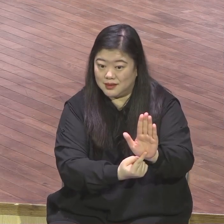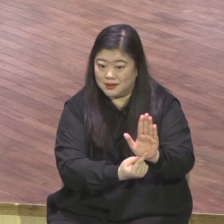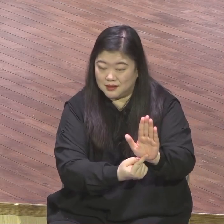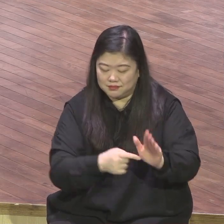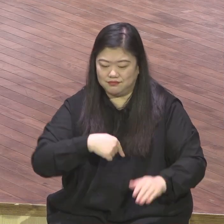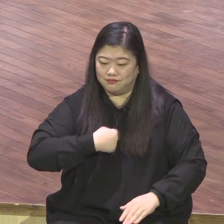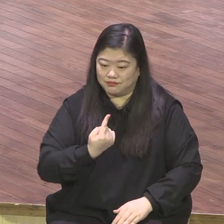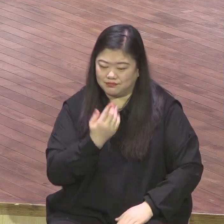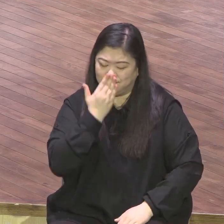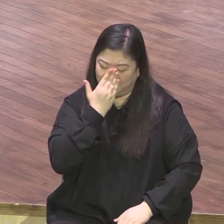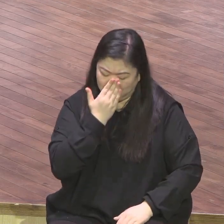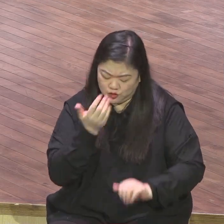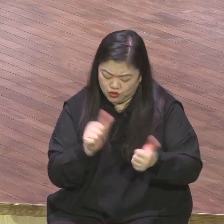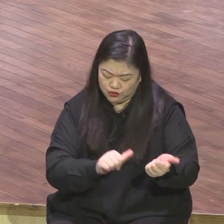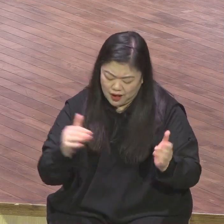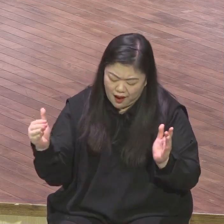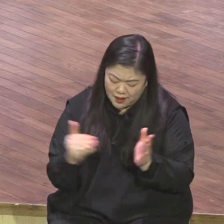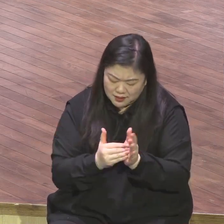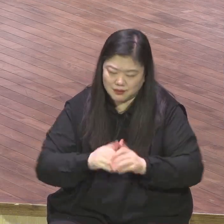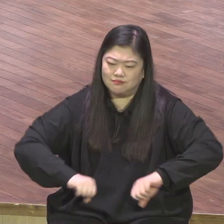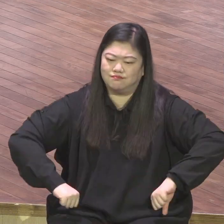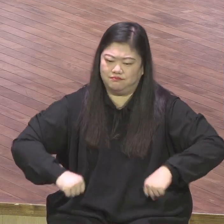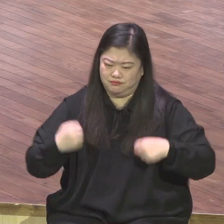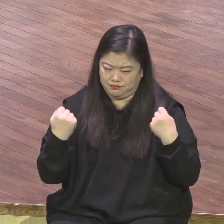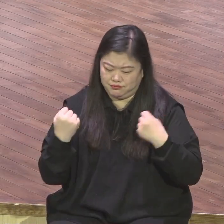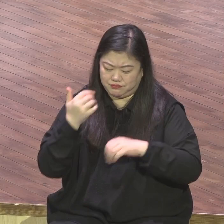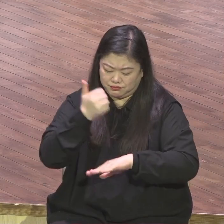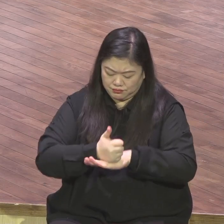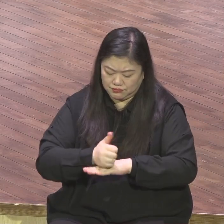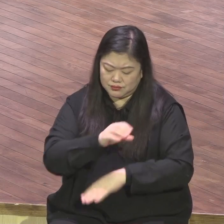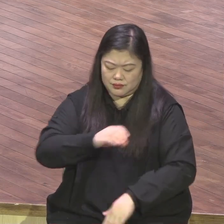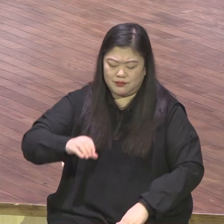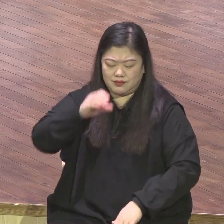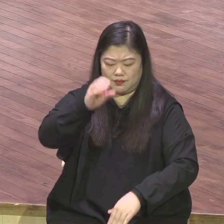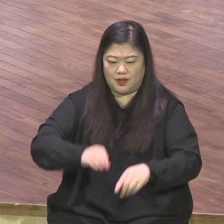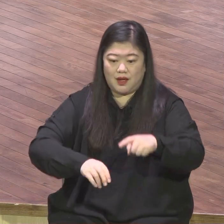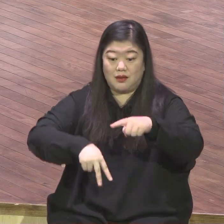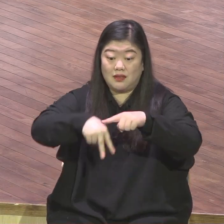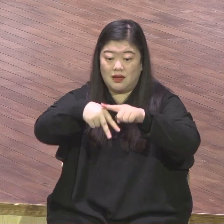자기를 낮추시고 죽기까지 복종하셨으니 곧 십자가에 죽으심이라.